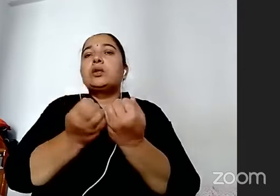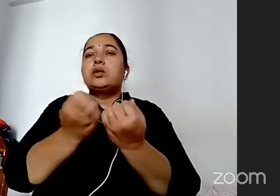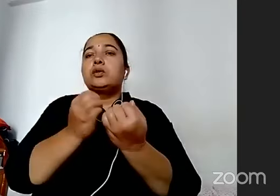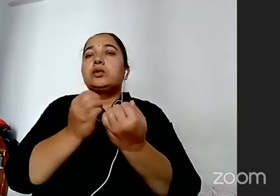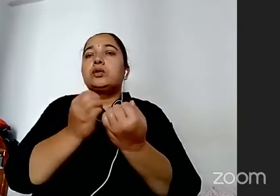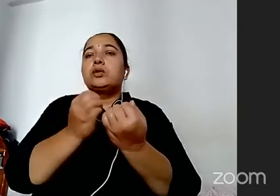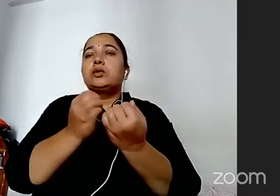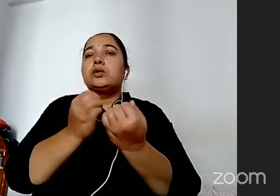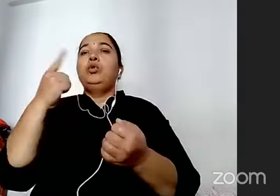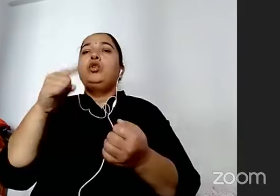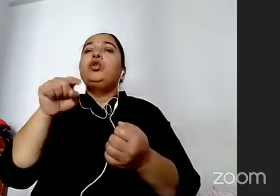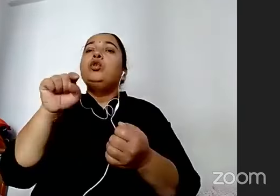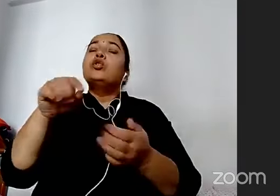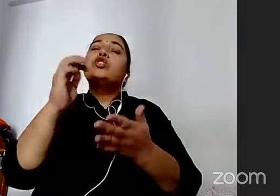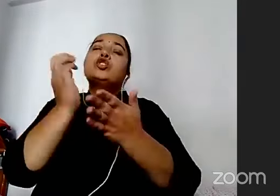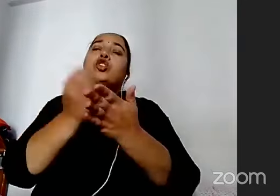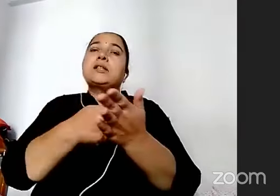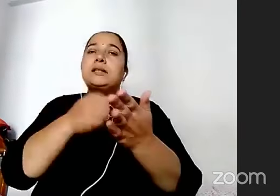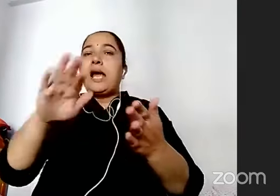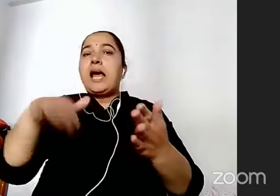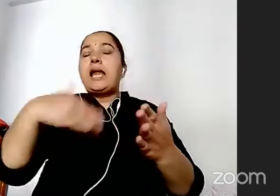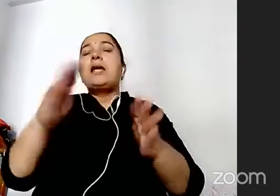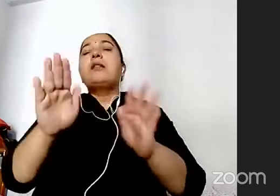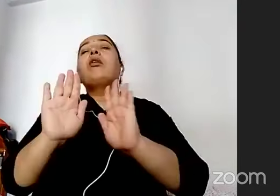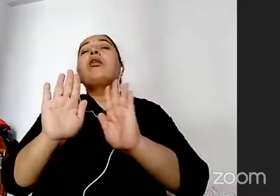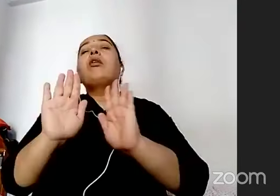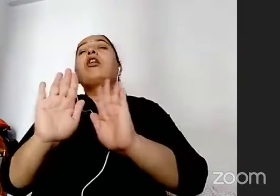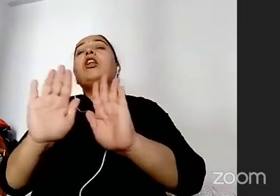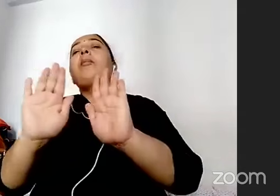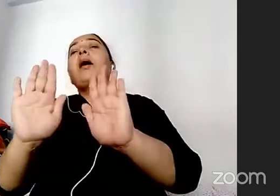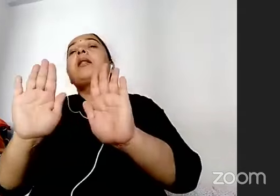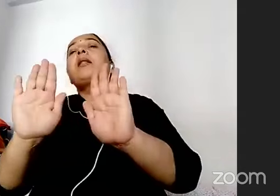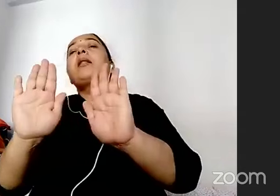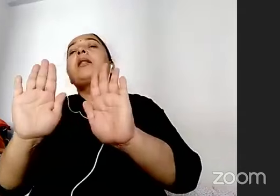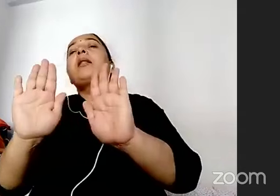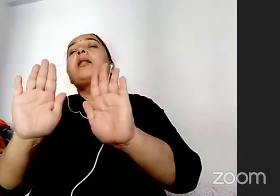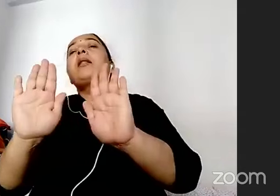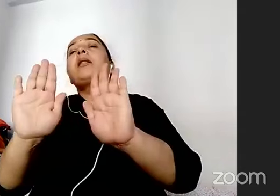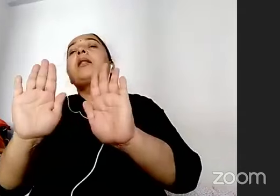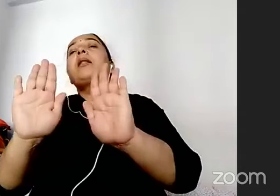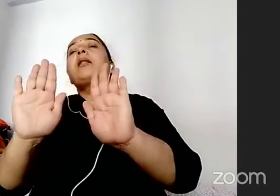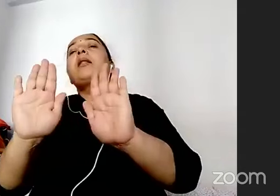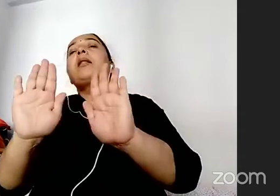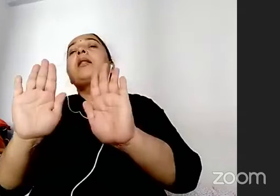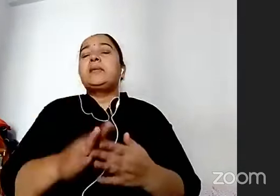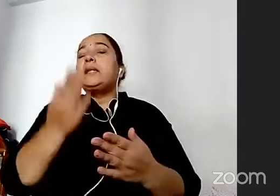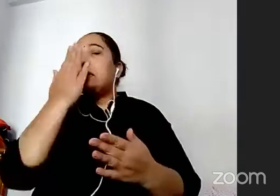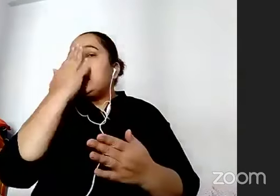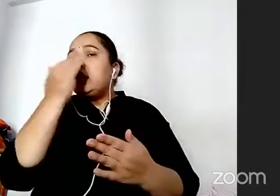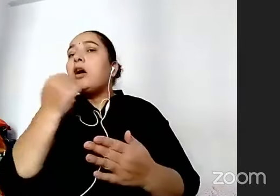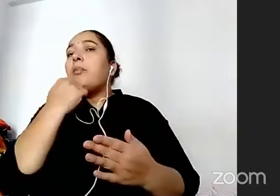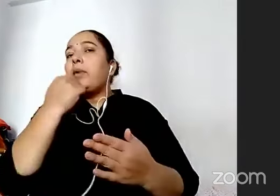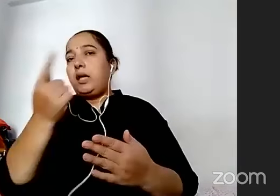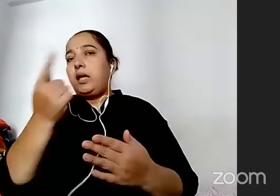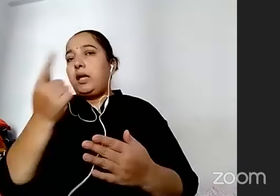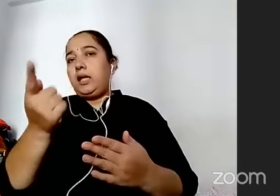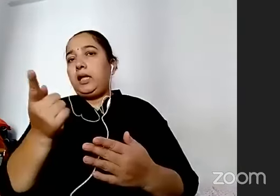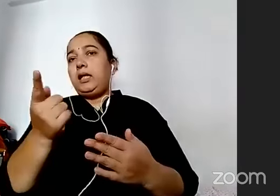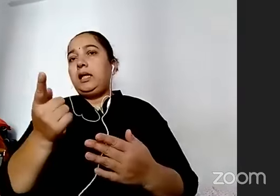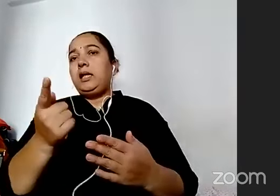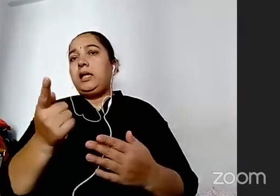चाहन्छु। किन धन्यवाद भन्दाखेरि हामीले एउटा नारेटिभलाई चाहिँ ब्रेक गरेको छौँ, वी आर ब्रेकिङ द